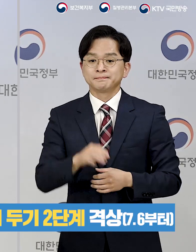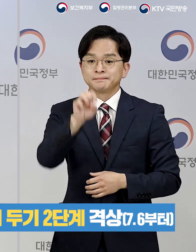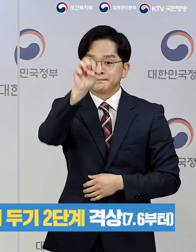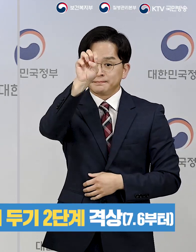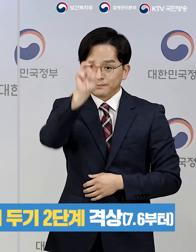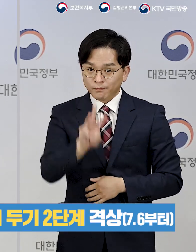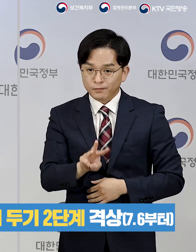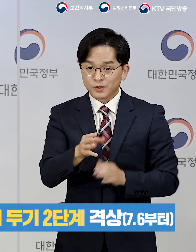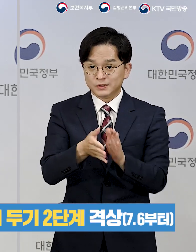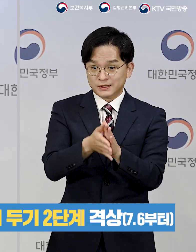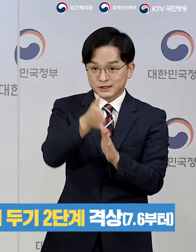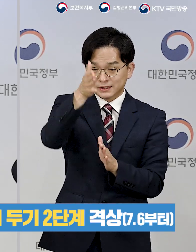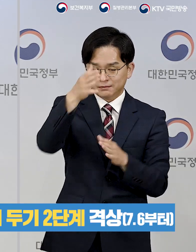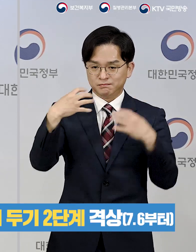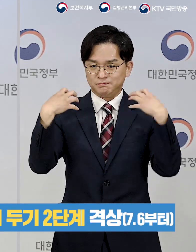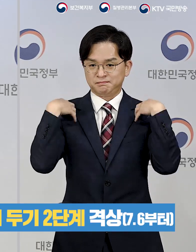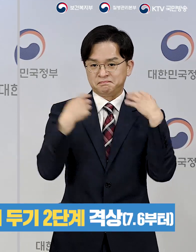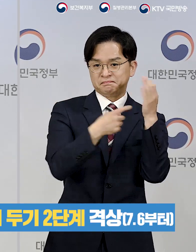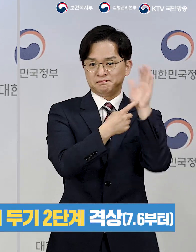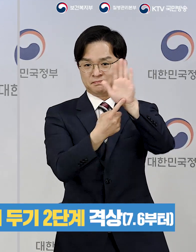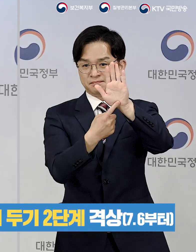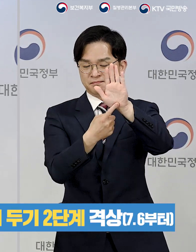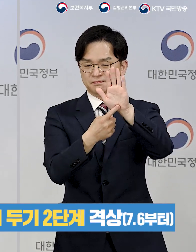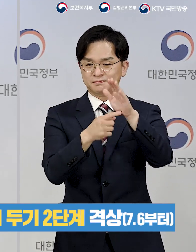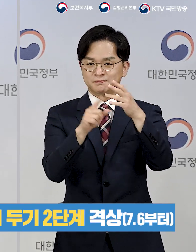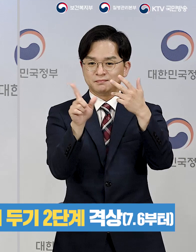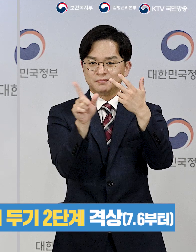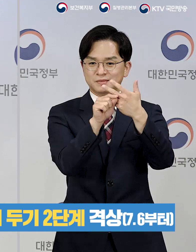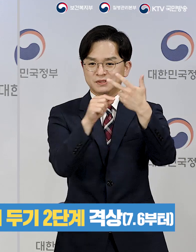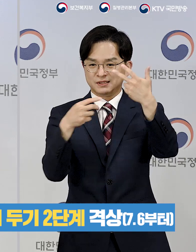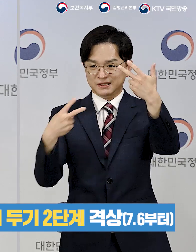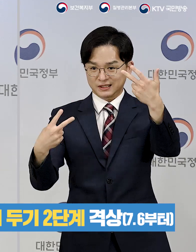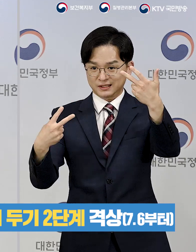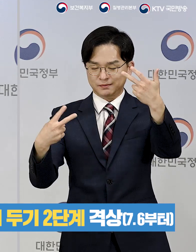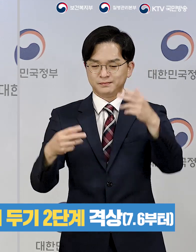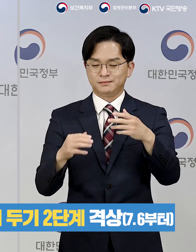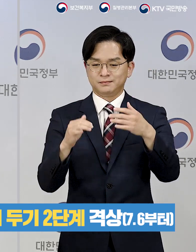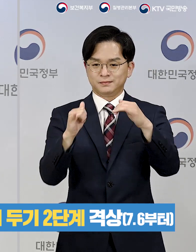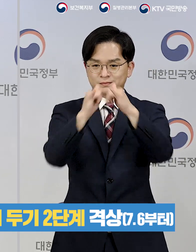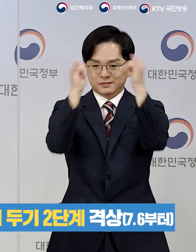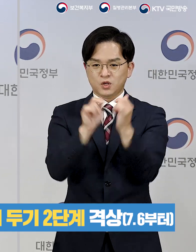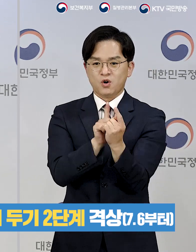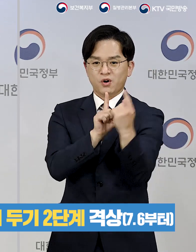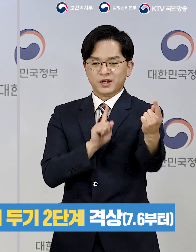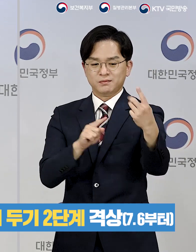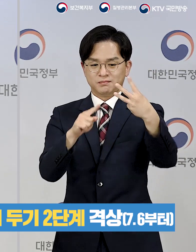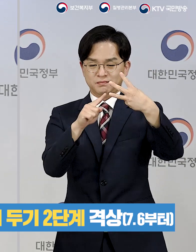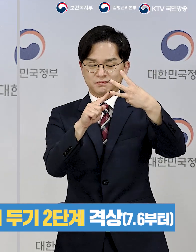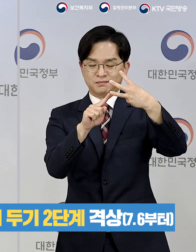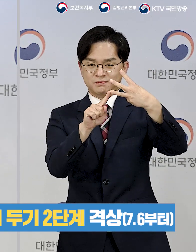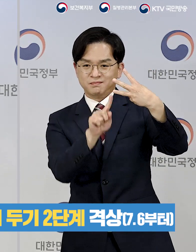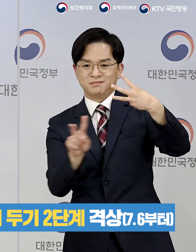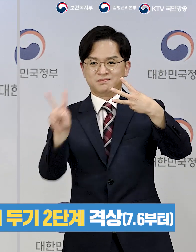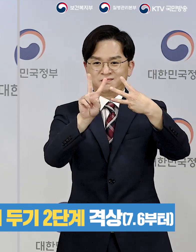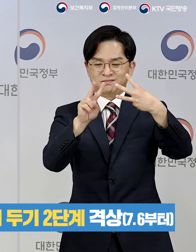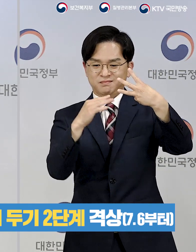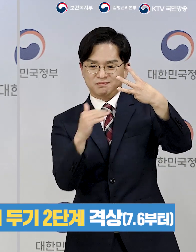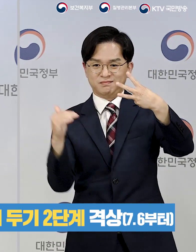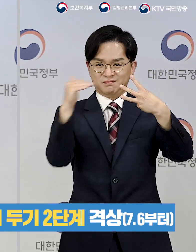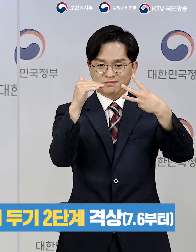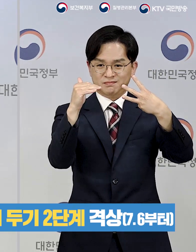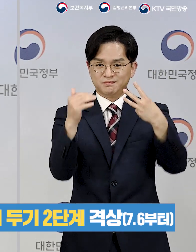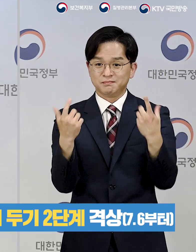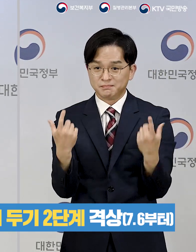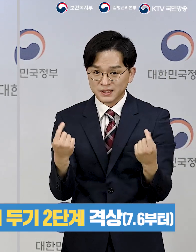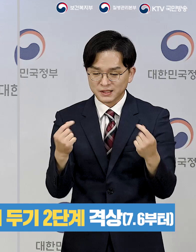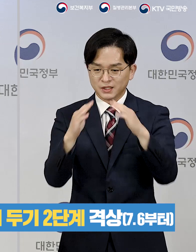있습니다. 이런 상황 변화에 맞추어 광주광역시가 7월 2일 사회적 거리 두기 단계를 2단계로 격상한